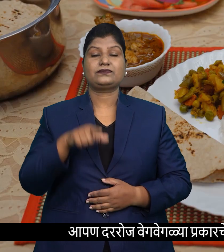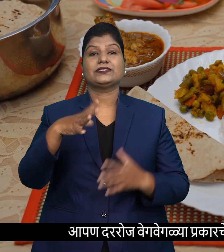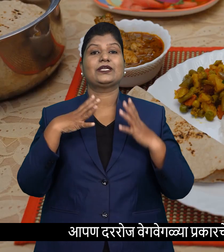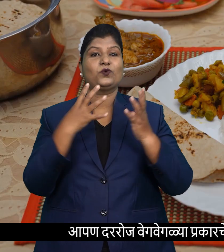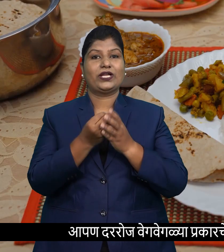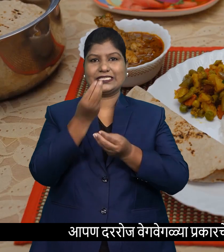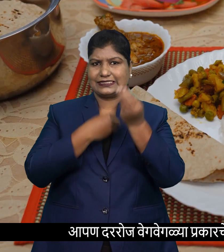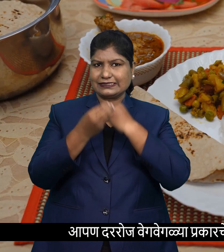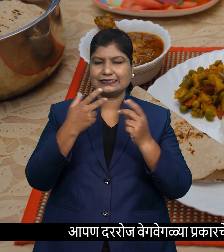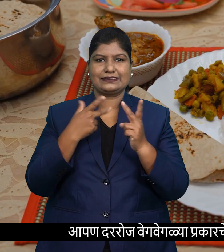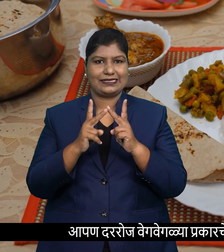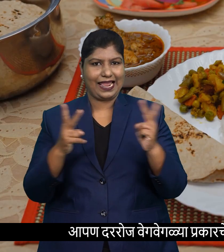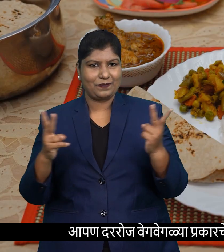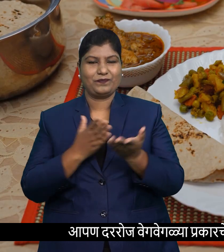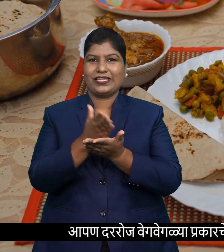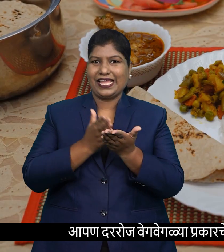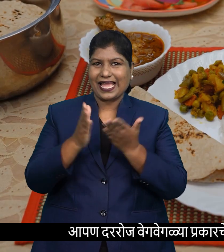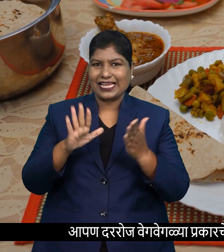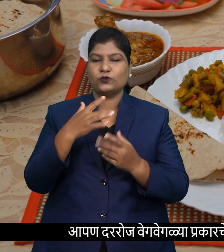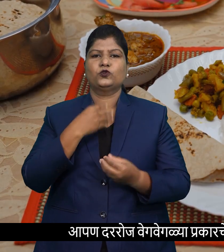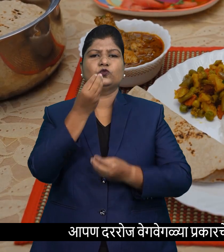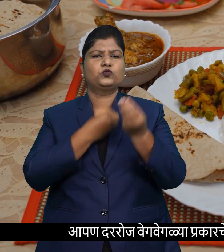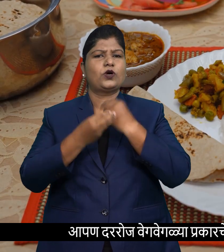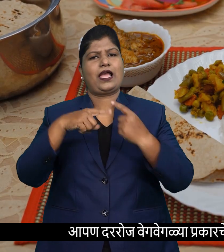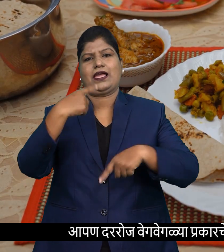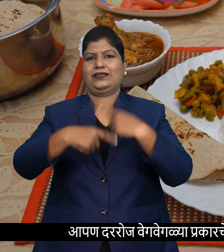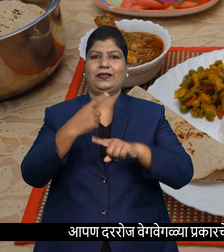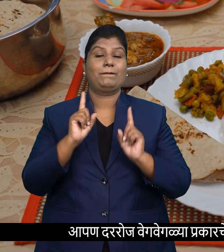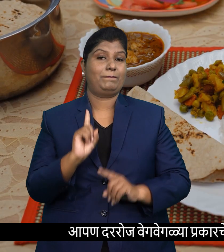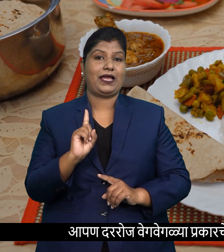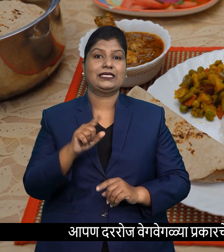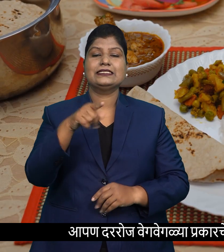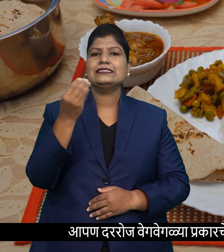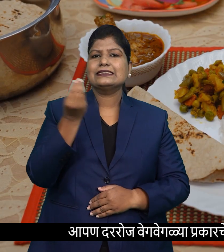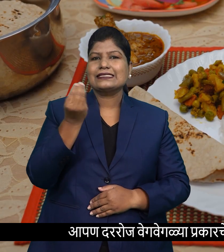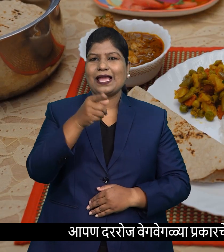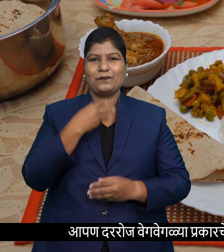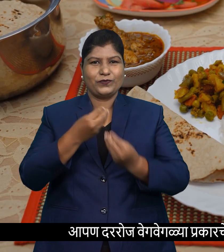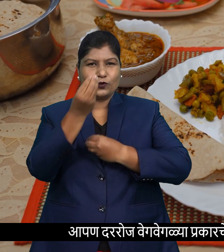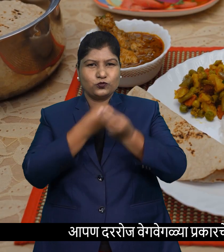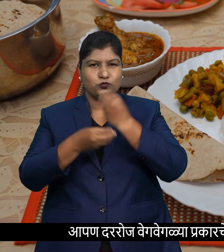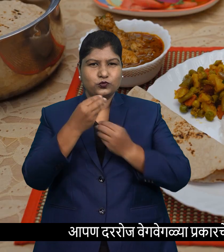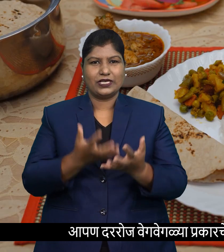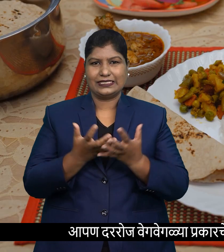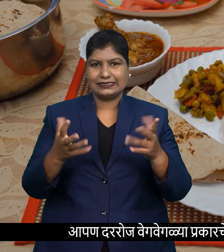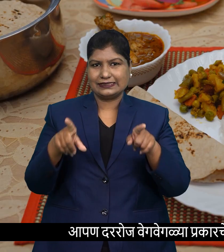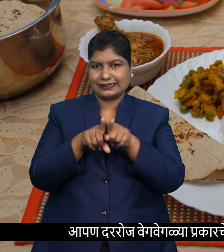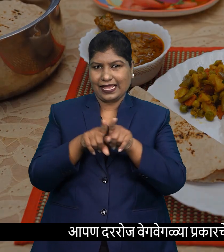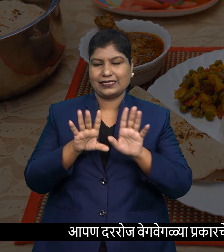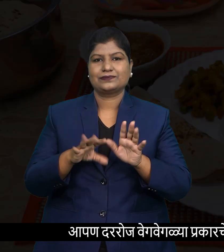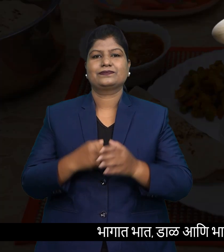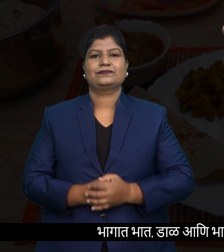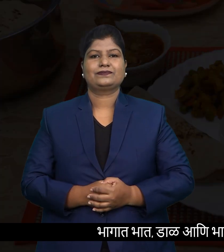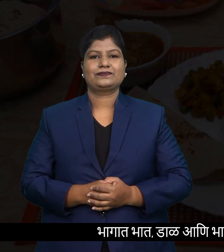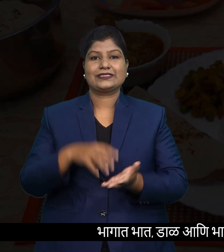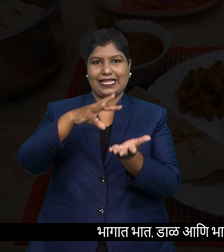आपण दररोज वेगवेगळ्या प्रकारचे अन्न खातो, परंतु तेलंगणा आणि आंध्रच्या